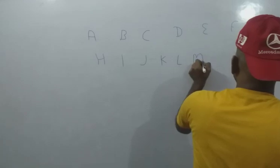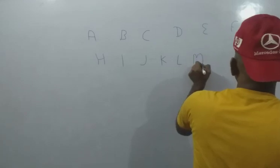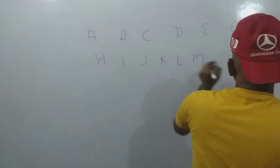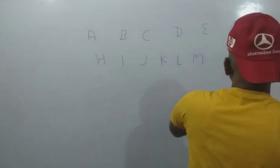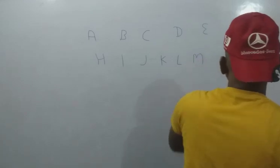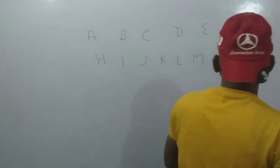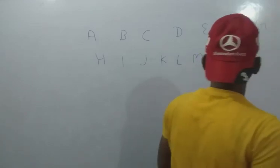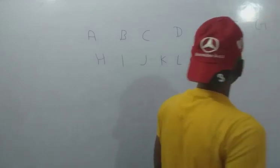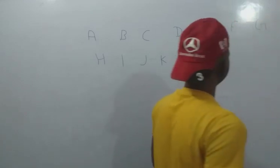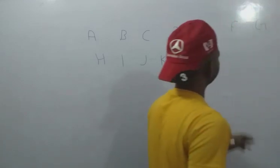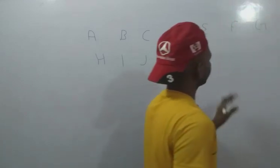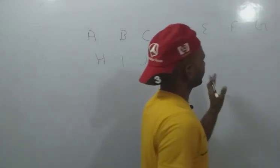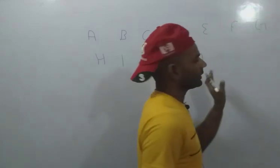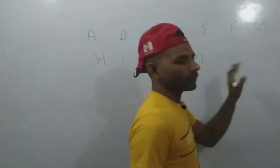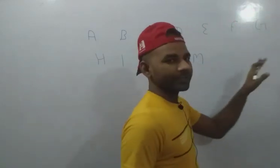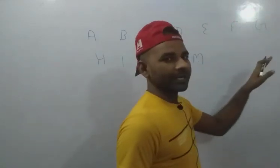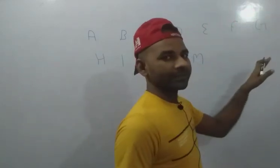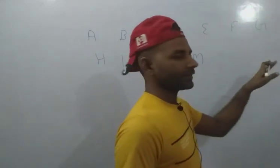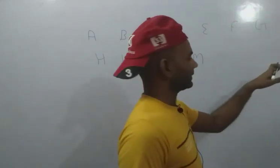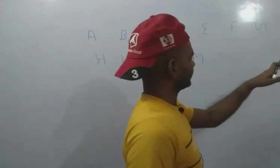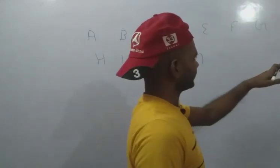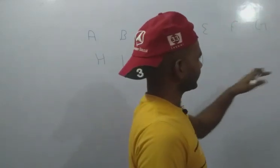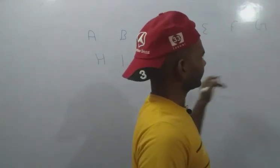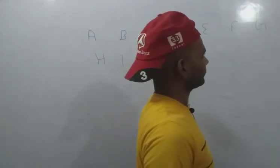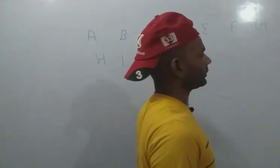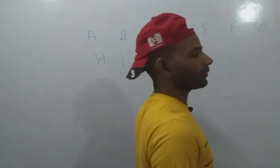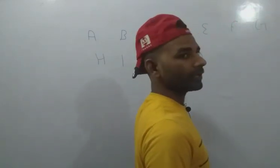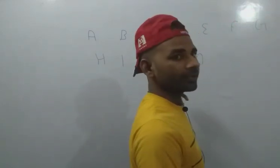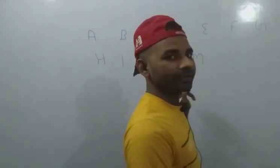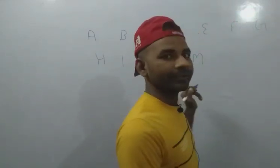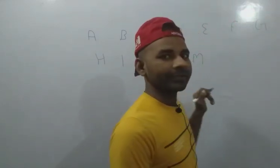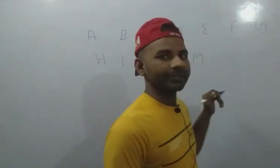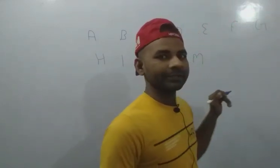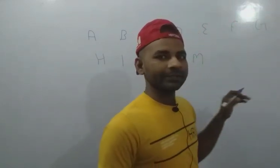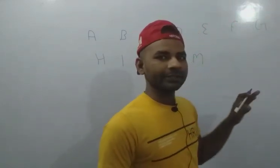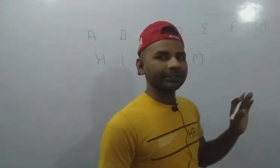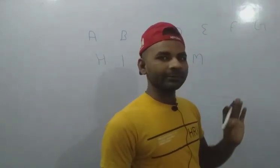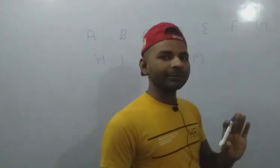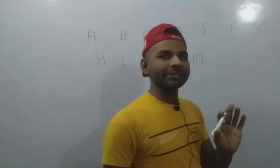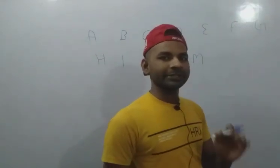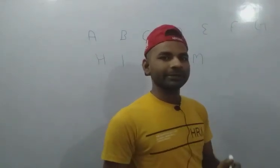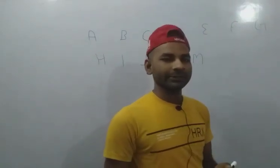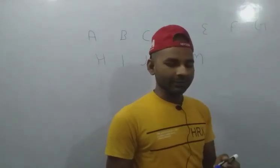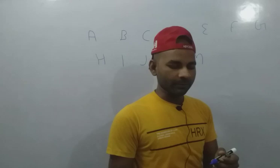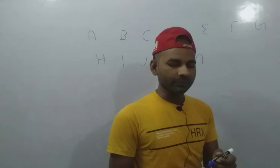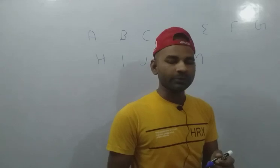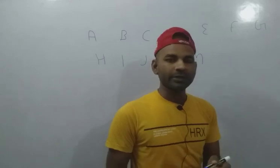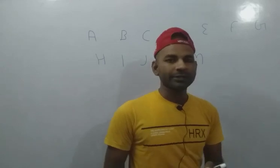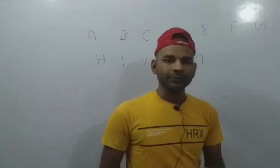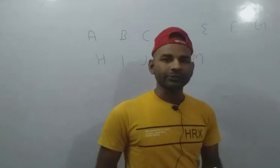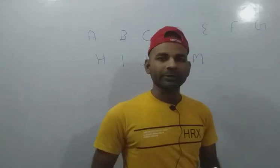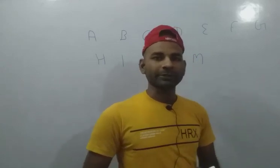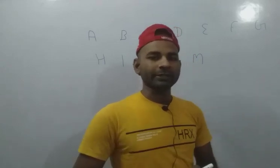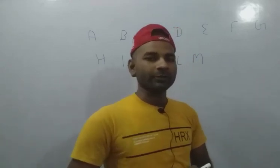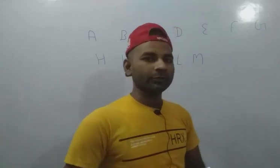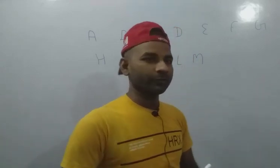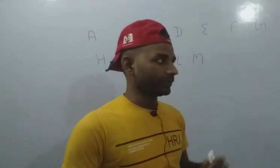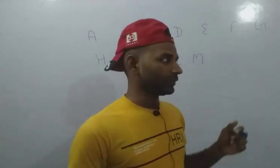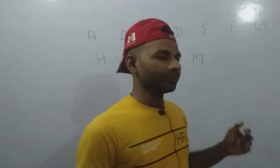ABCDEFGHIJKLM। वैसे यहाँ से जेड तक पूरा होगा, लेकिन अभी मैं जेड तक नहीं बता रहा हूँ आपको। क्यों नहीं बता रहा हूँ? क्योंकि वीडियो लंबी हो